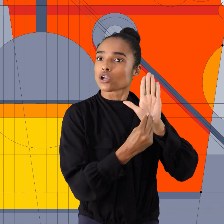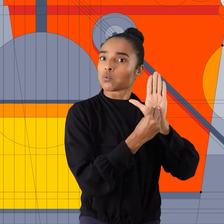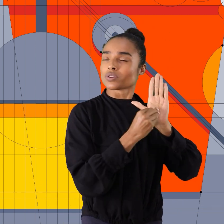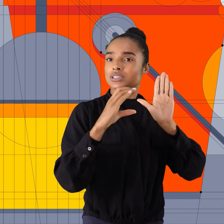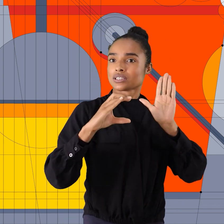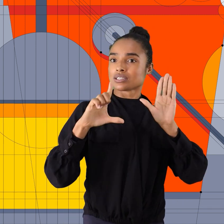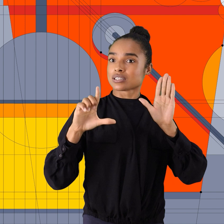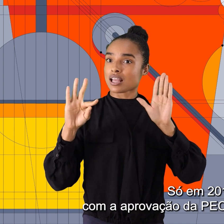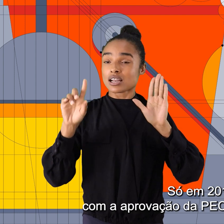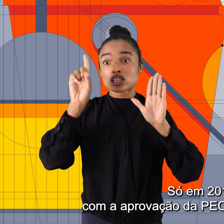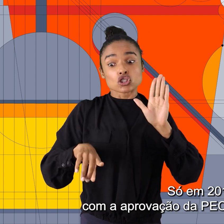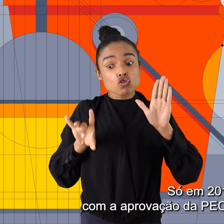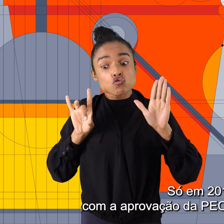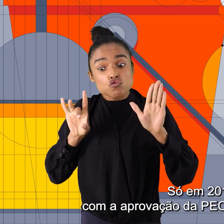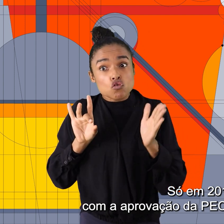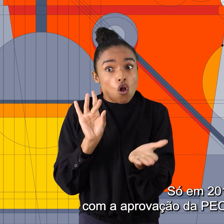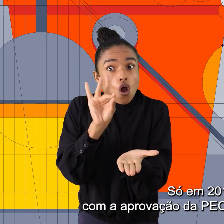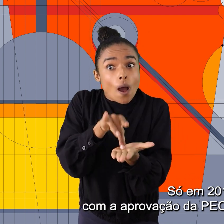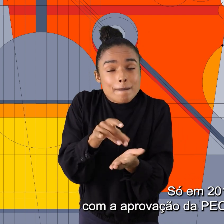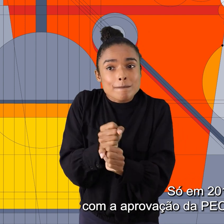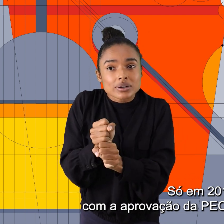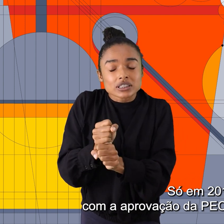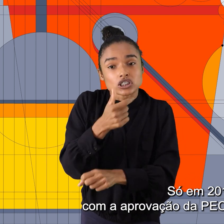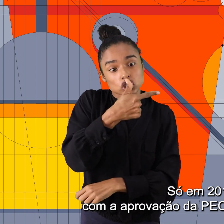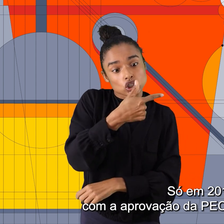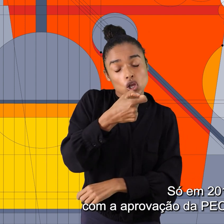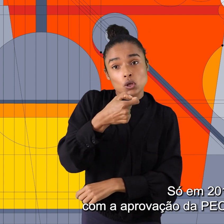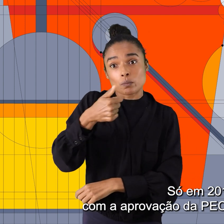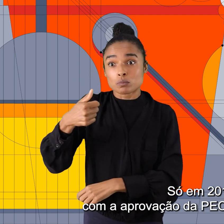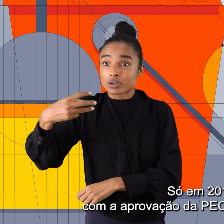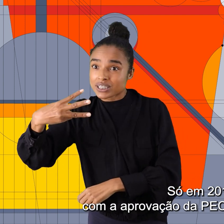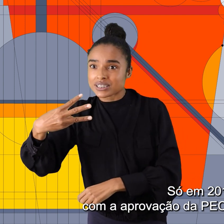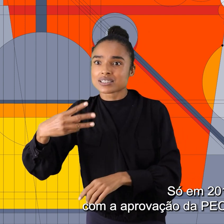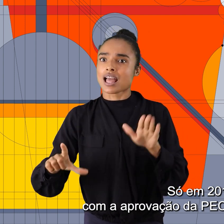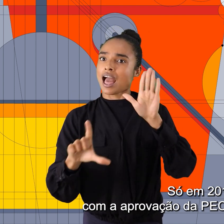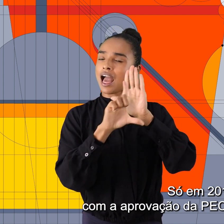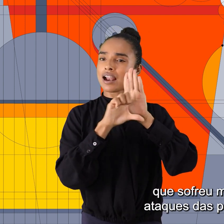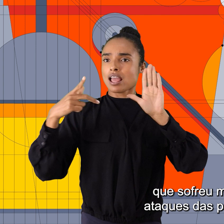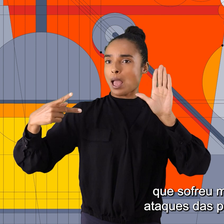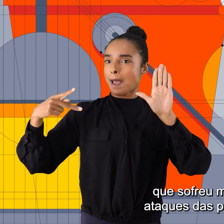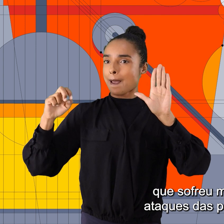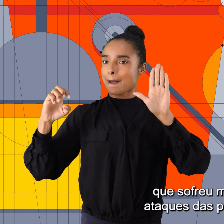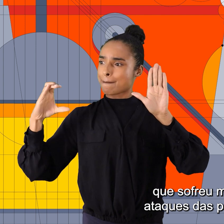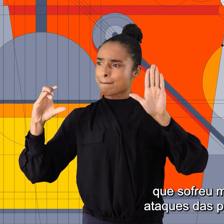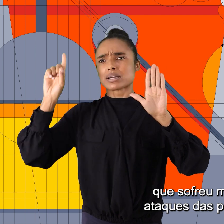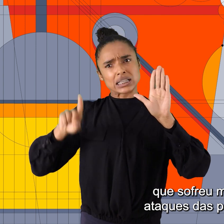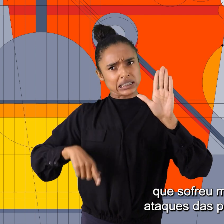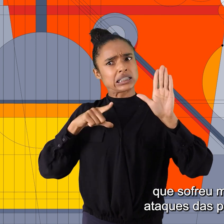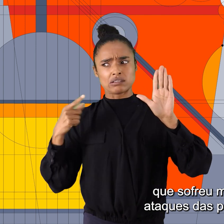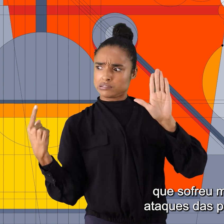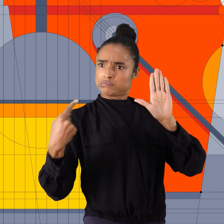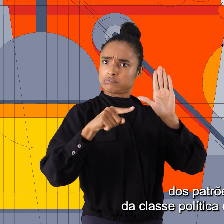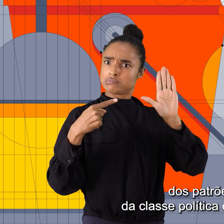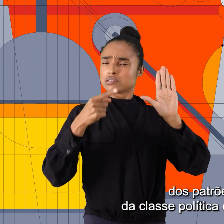anos. Só em 2013, com a aprovação da PEC das domésticas, que sofreu muitos ataques